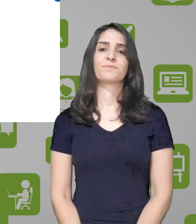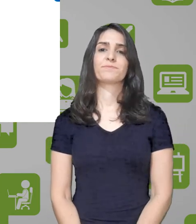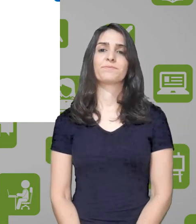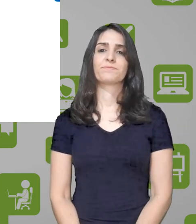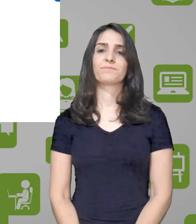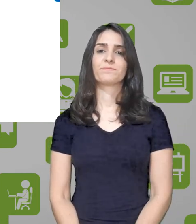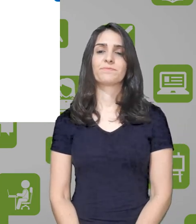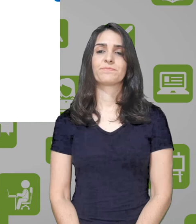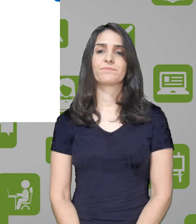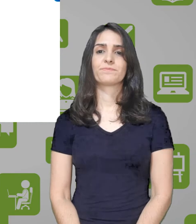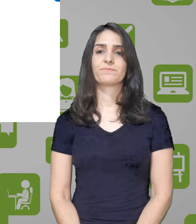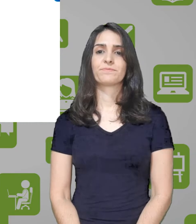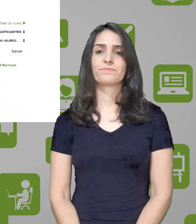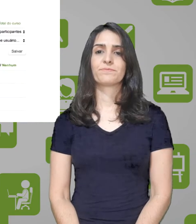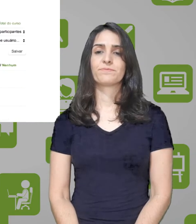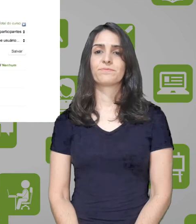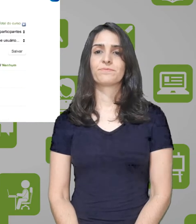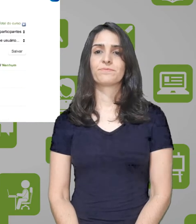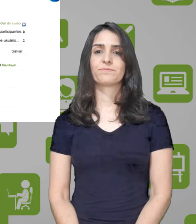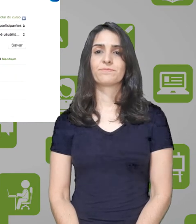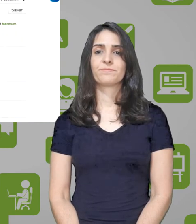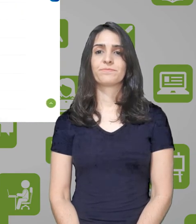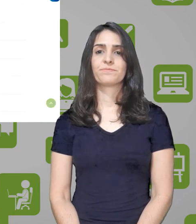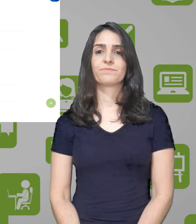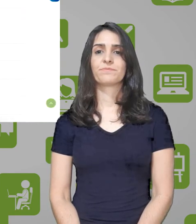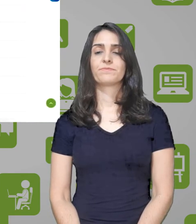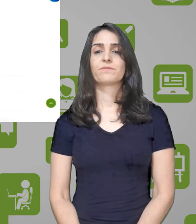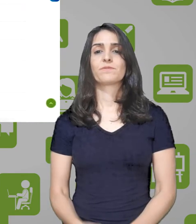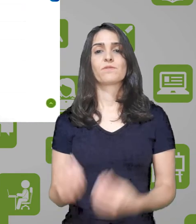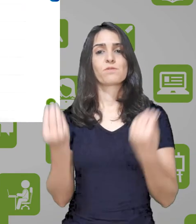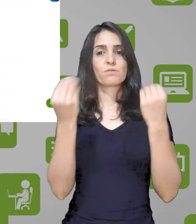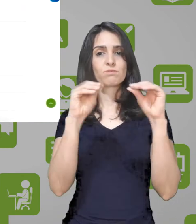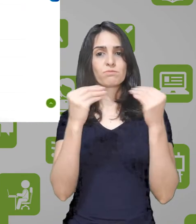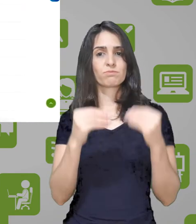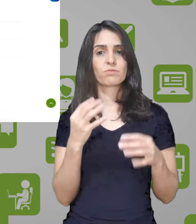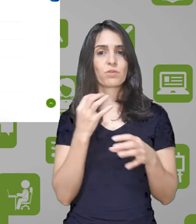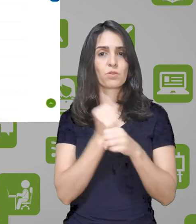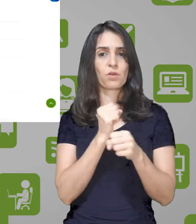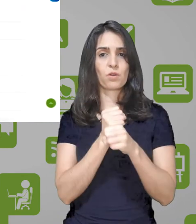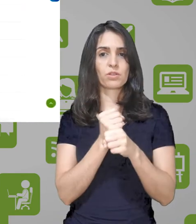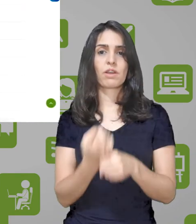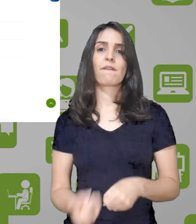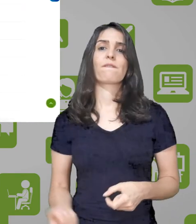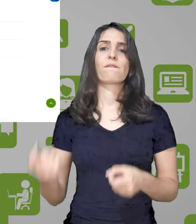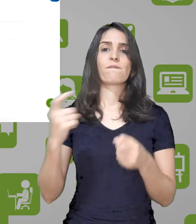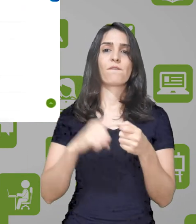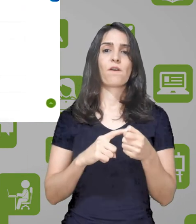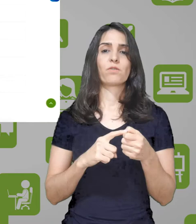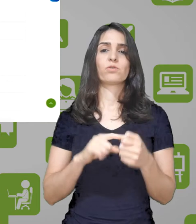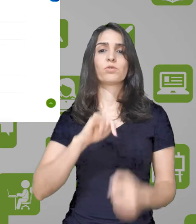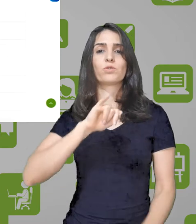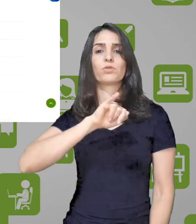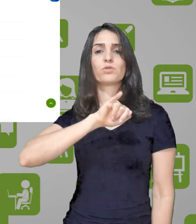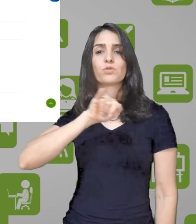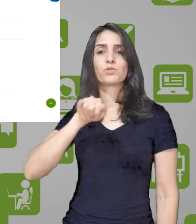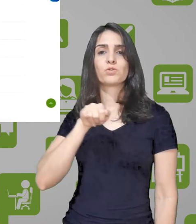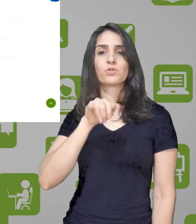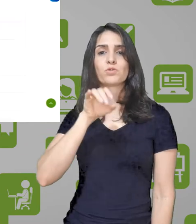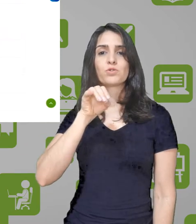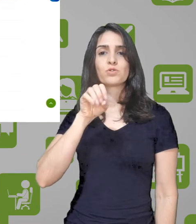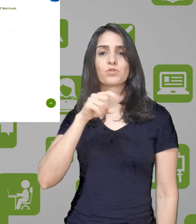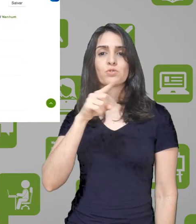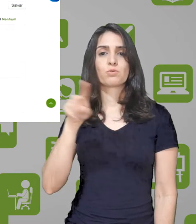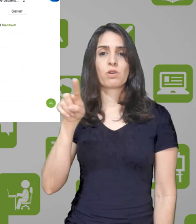então atualiza essas notas ó aí eu volto aqui o João ficou com a nota 10